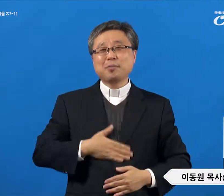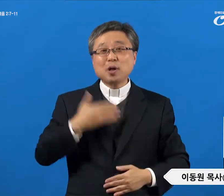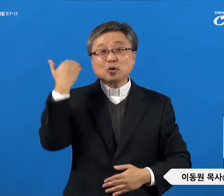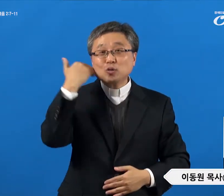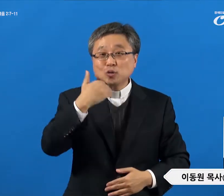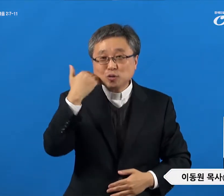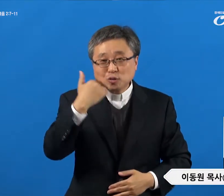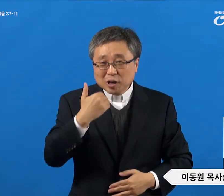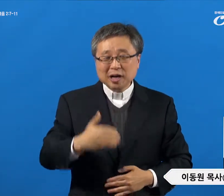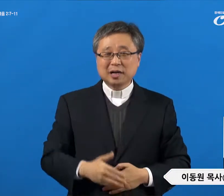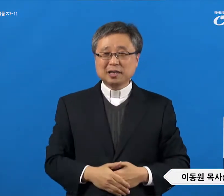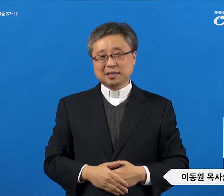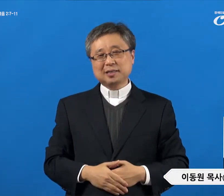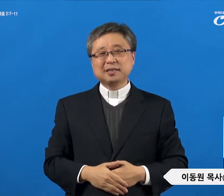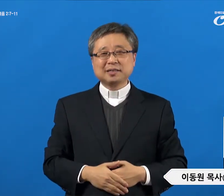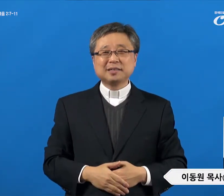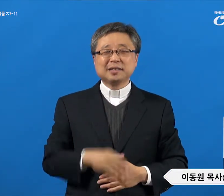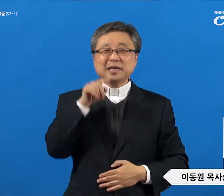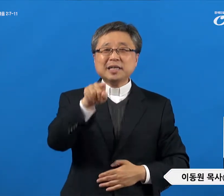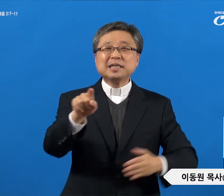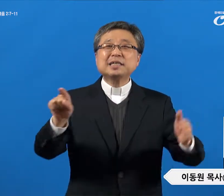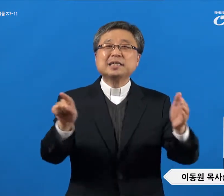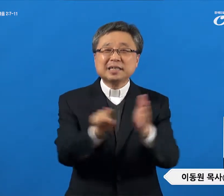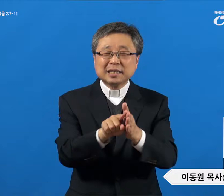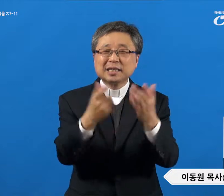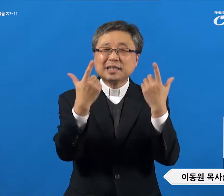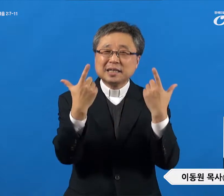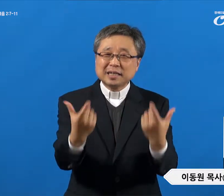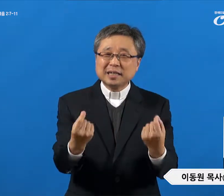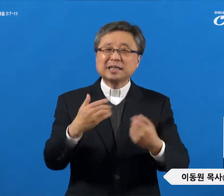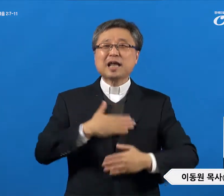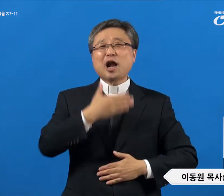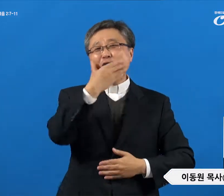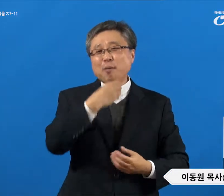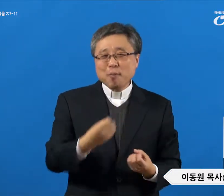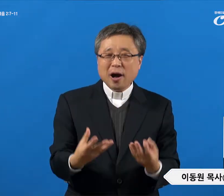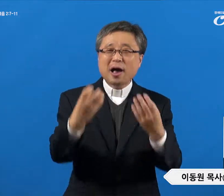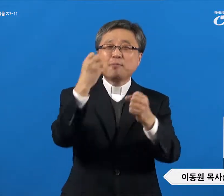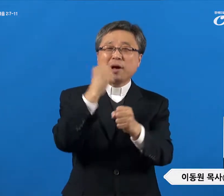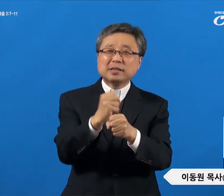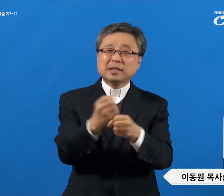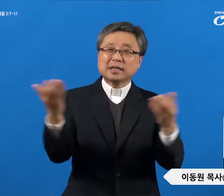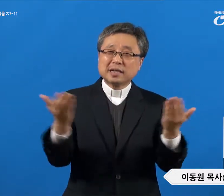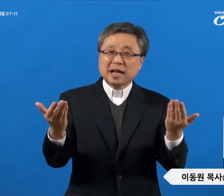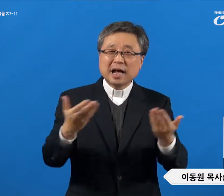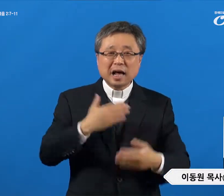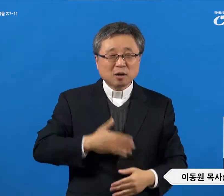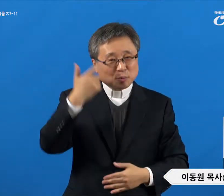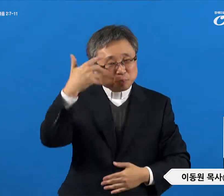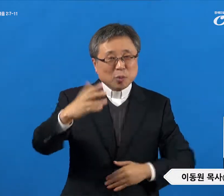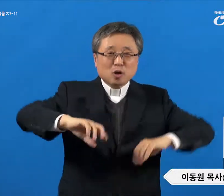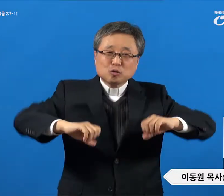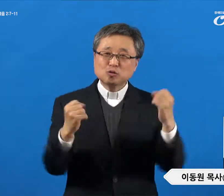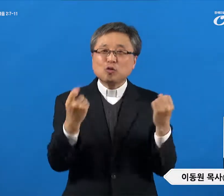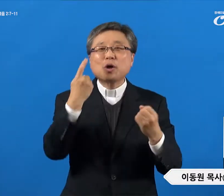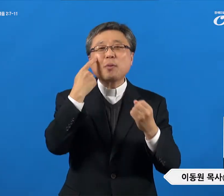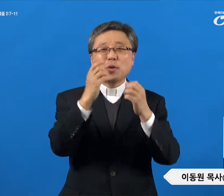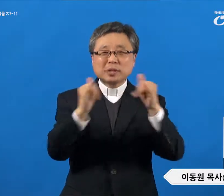누가 이 신앙이 이렇게 나를 행복하게 만든다는 사실을 알까요? 순종해 본 사람만 알아요. 순종해 본